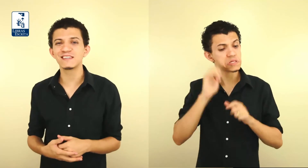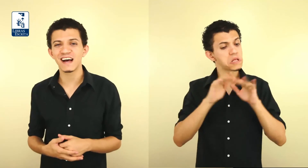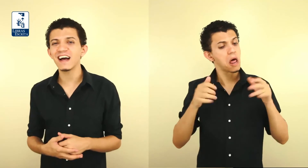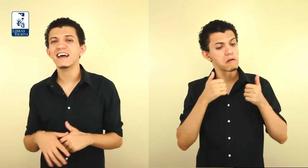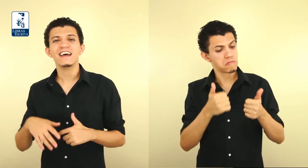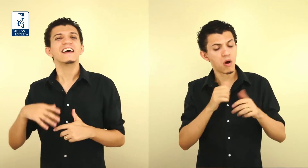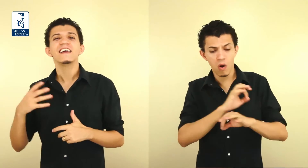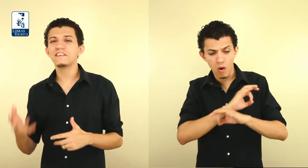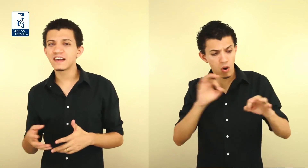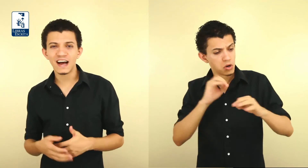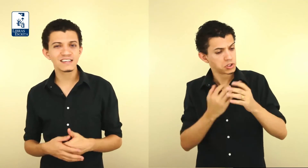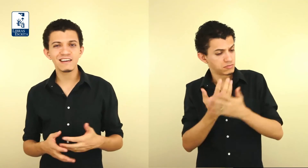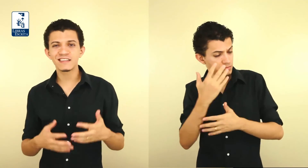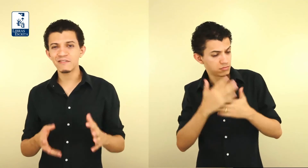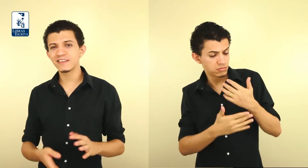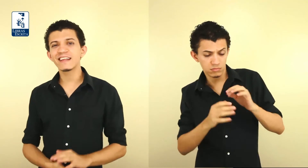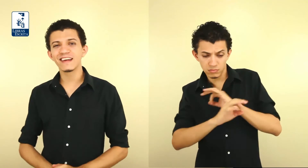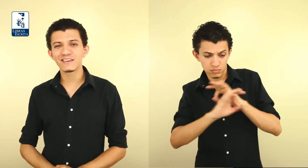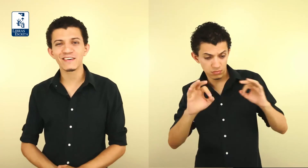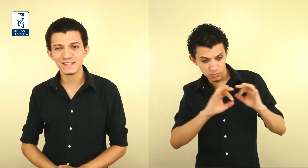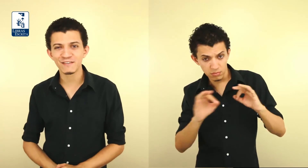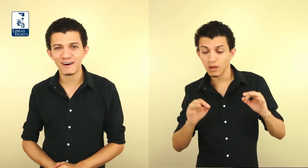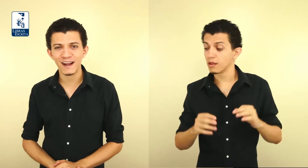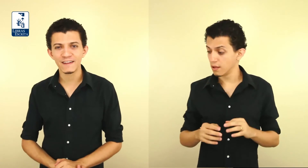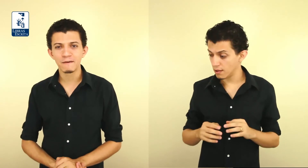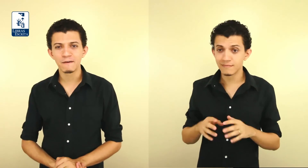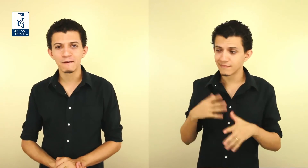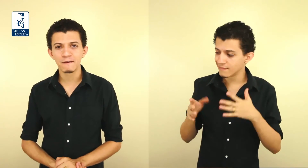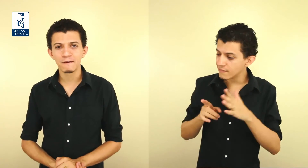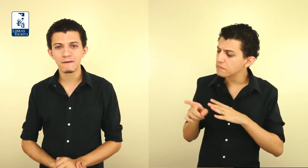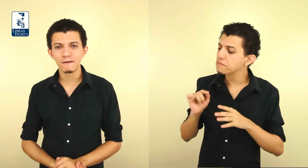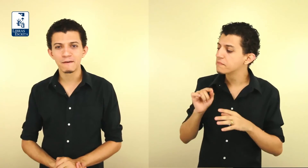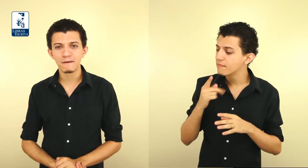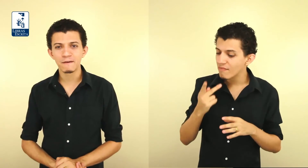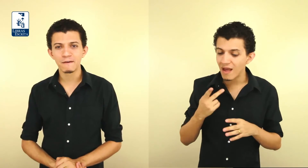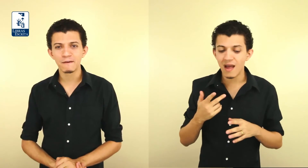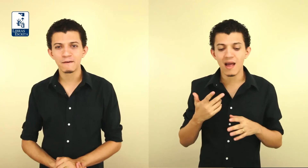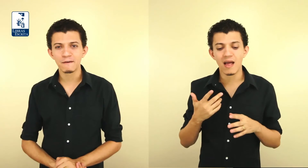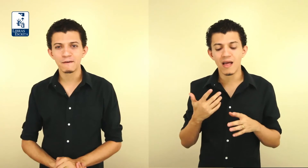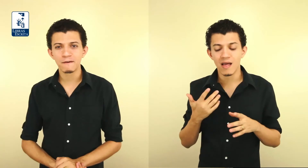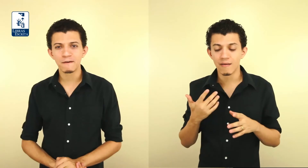poder visualizar, e, na verdade, ele não estava entendendo o que estava sendo falado.